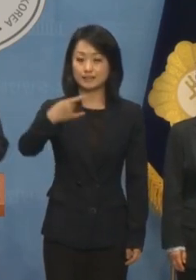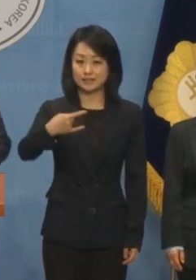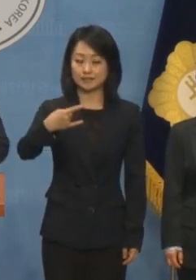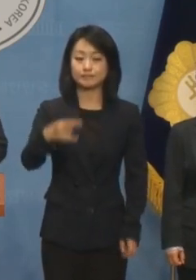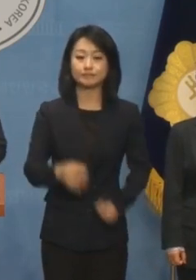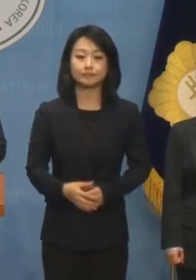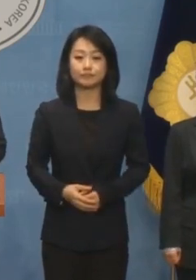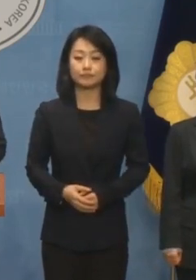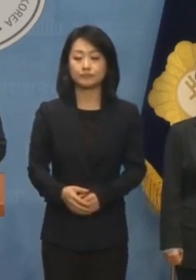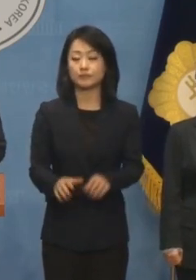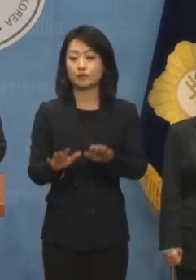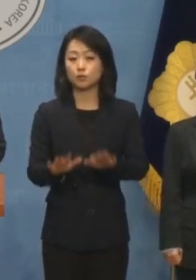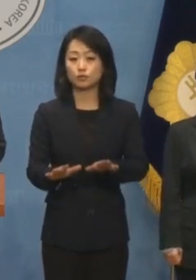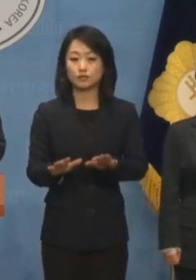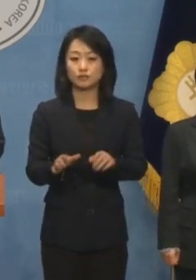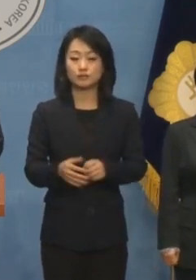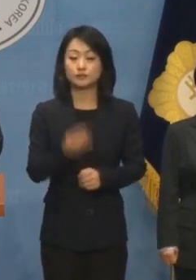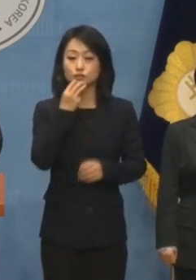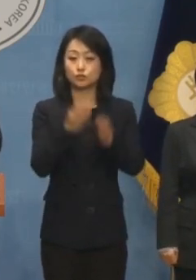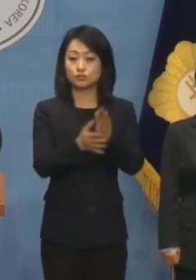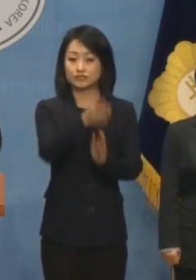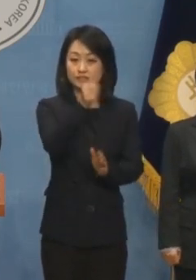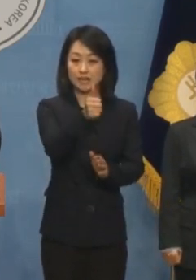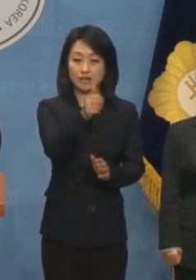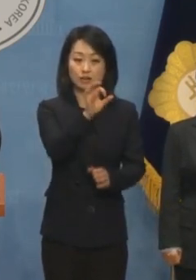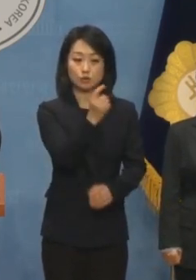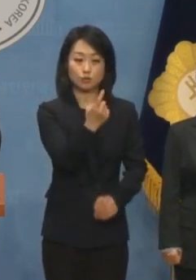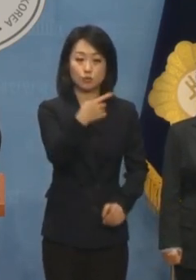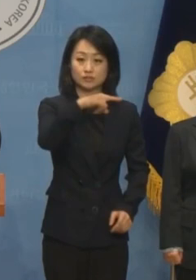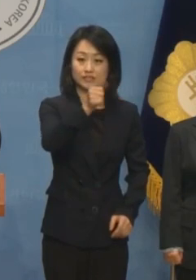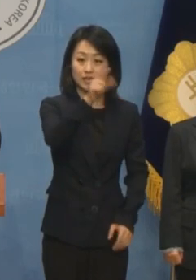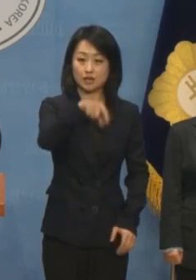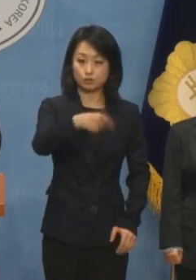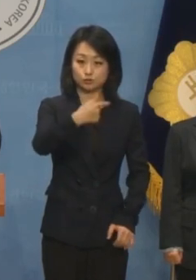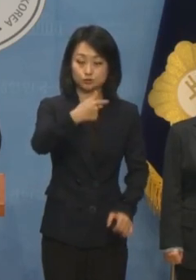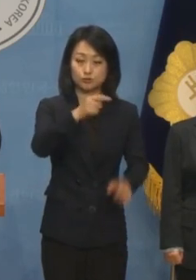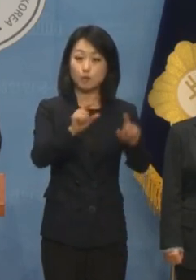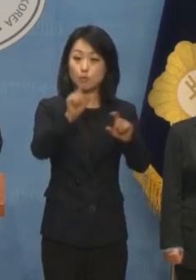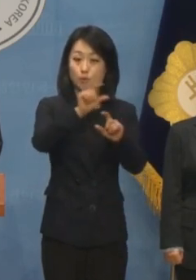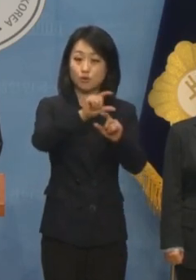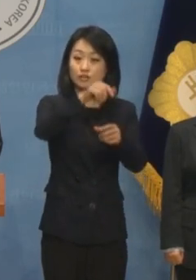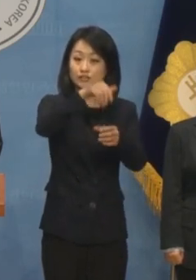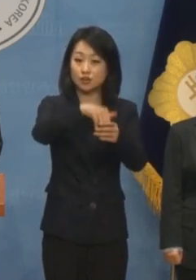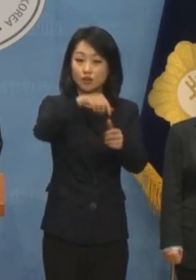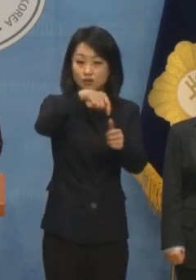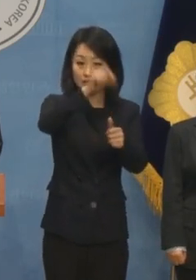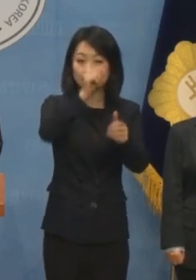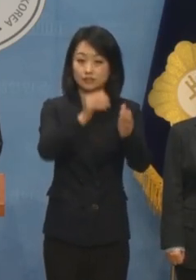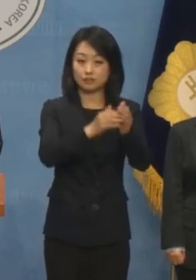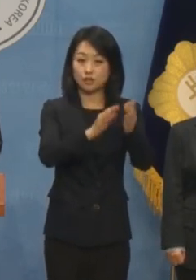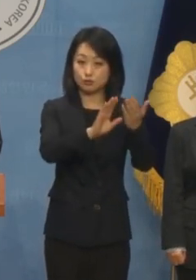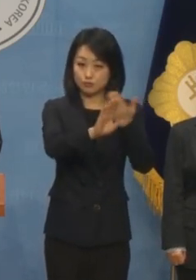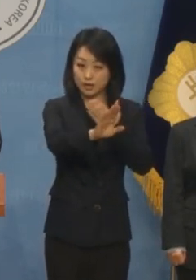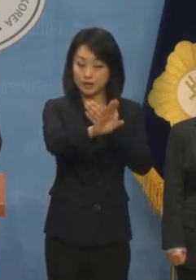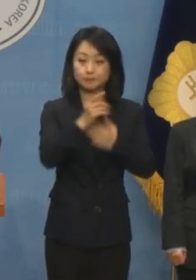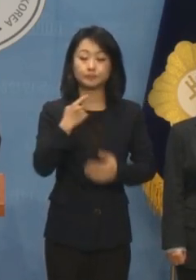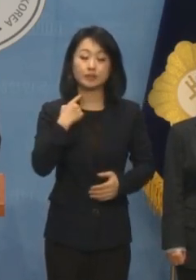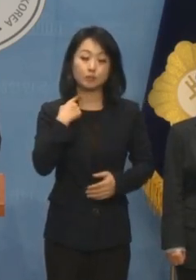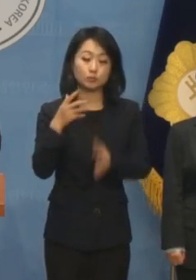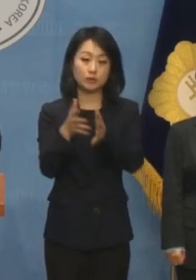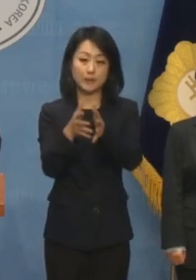오늘은 오세훈 시장이 보궐선거 당선된 이후에 지금 벌써 3년째 목동 지역, 목동